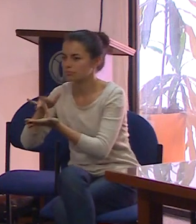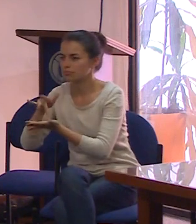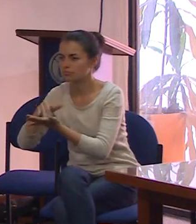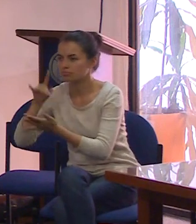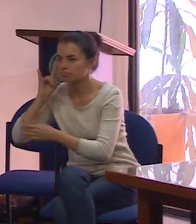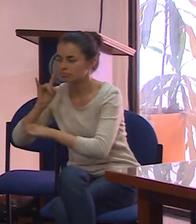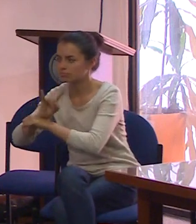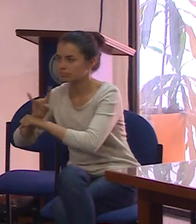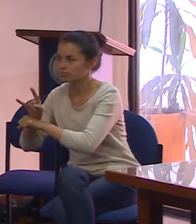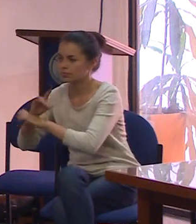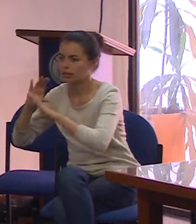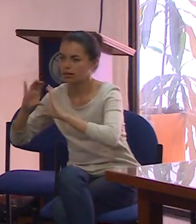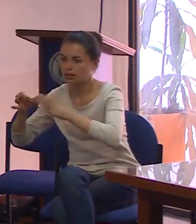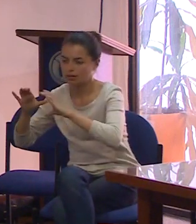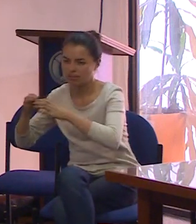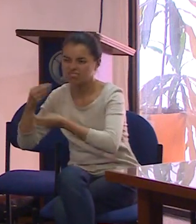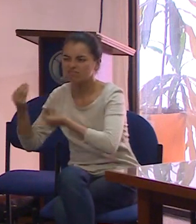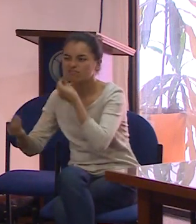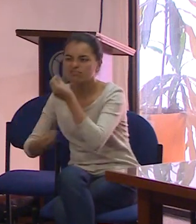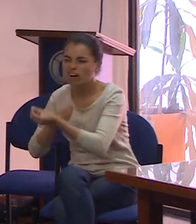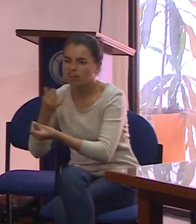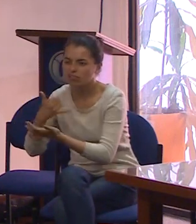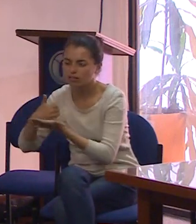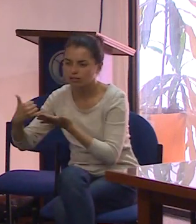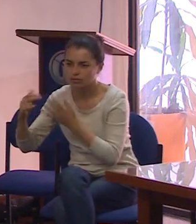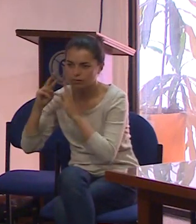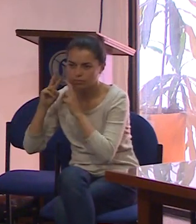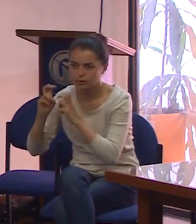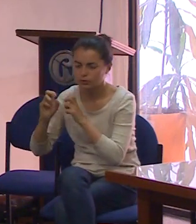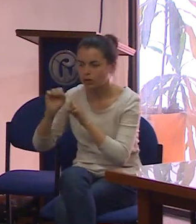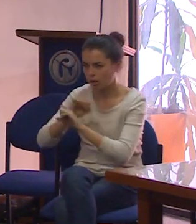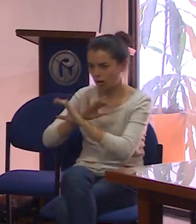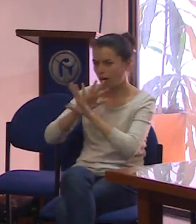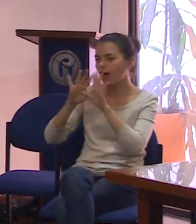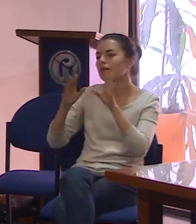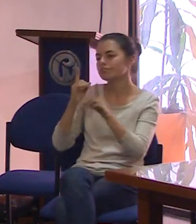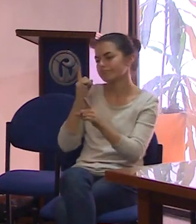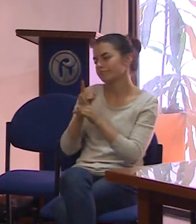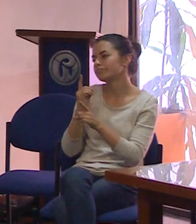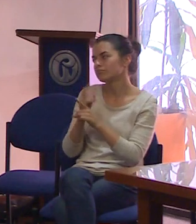están en esa línea de investigación. Entonces, digamos que sí, efectivamente,